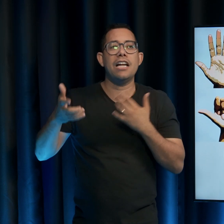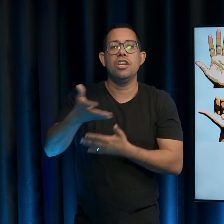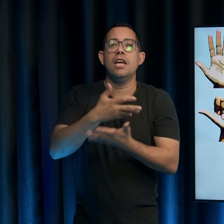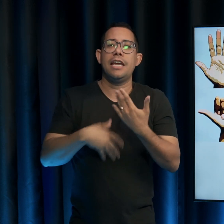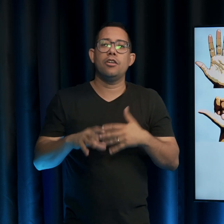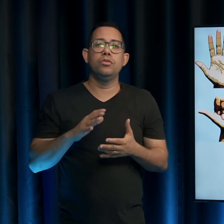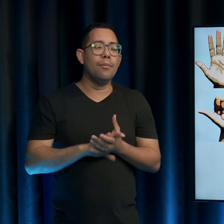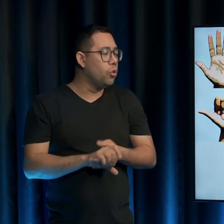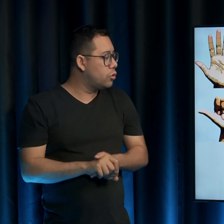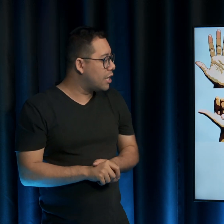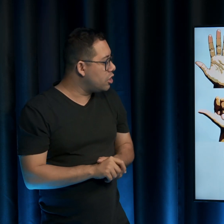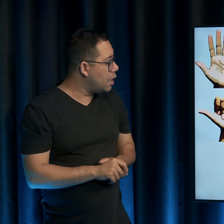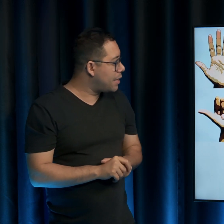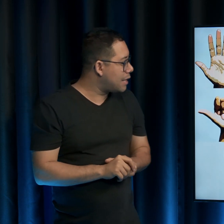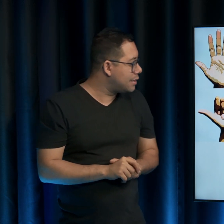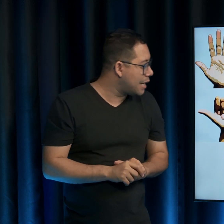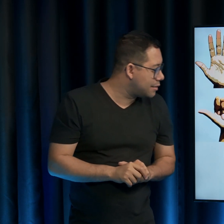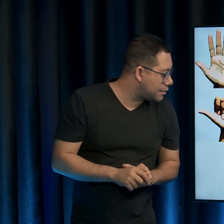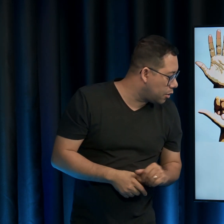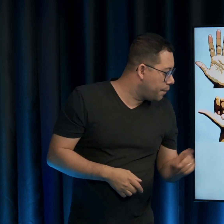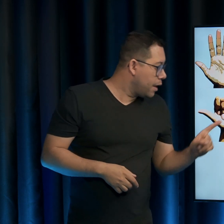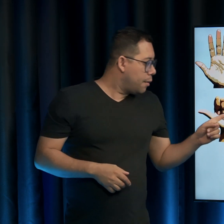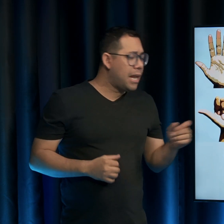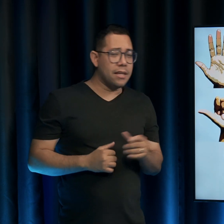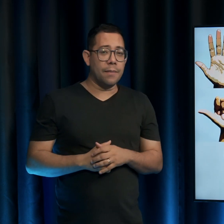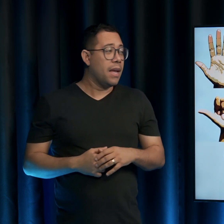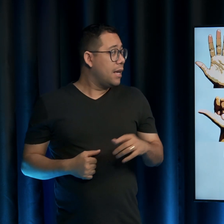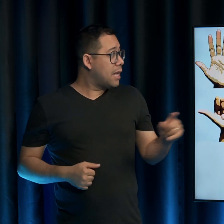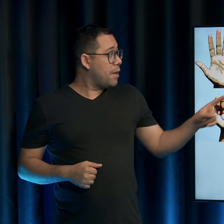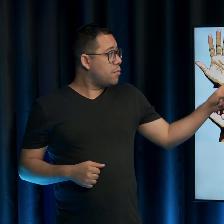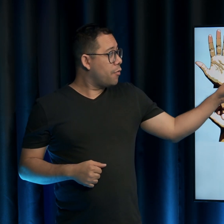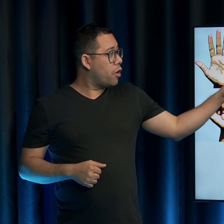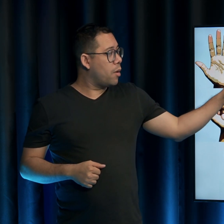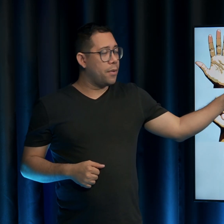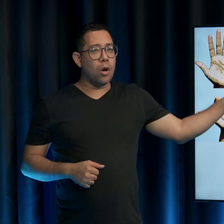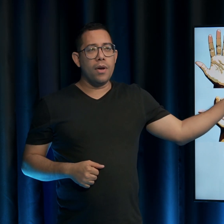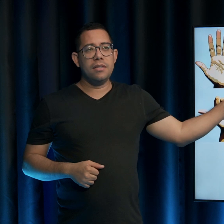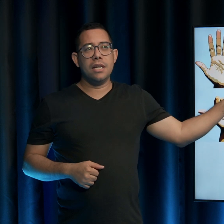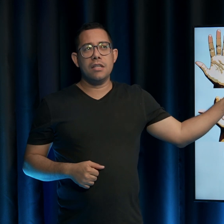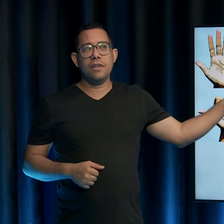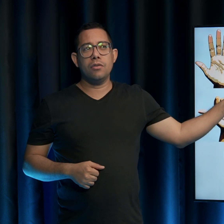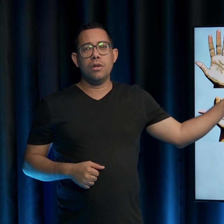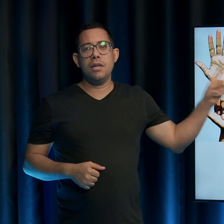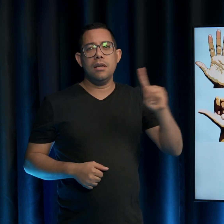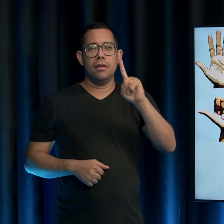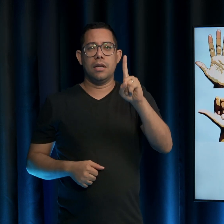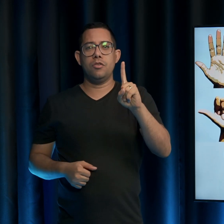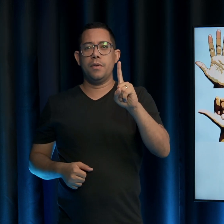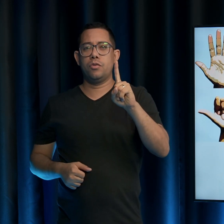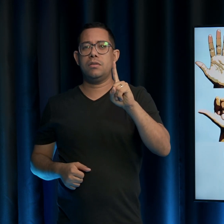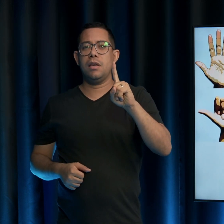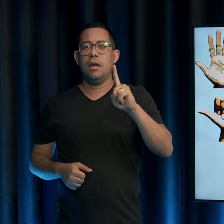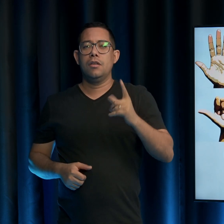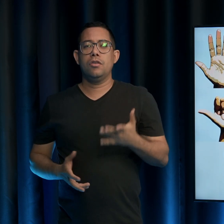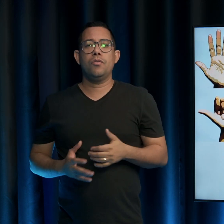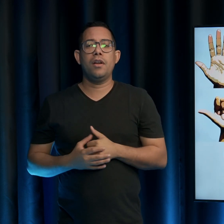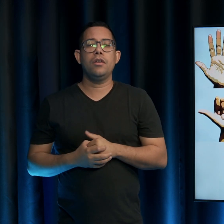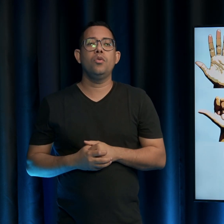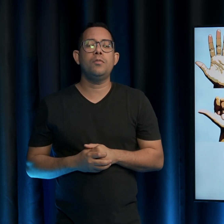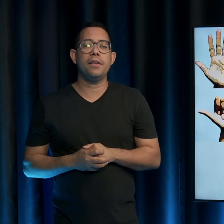que ajuda muito na dinâmica da sinalização. Beleza. E da mesma forma, pessoal, esse classificador aqui, tal de pessoa assim. Se eu estou falando que duas pessoas